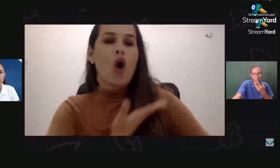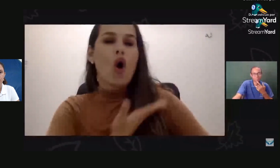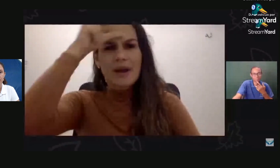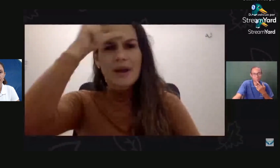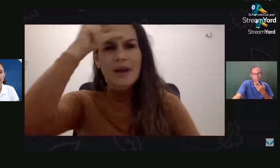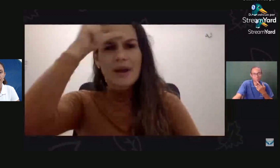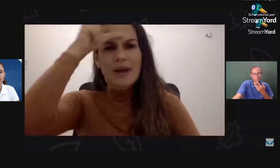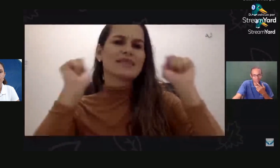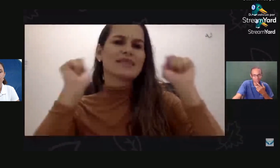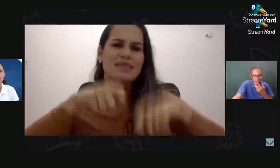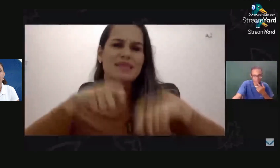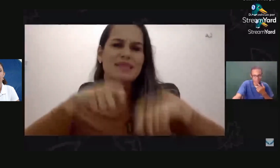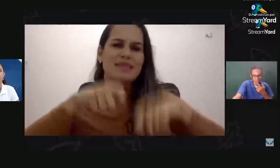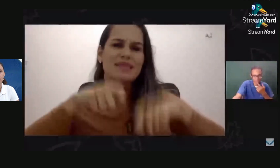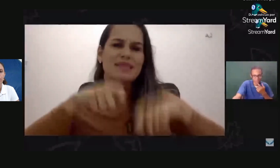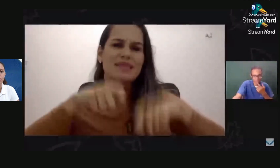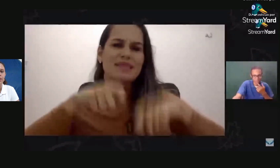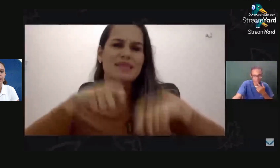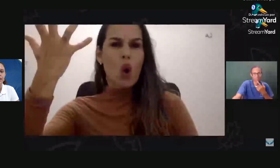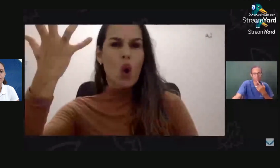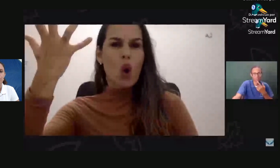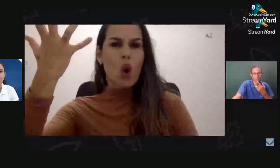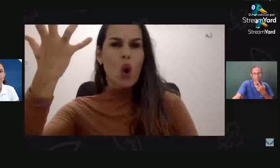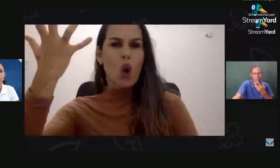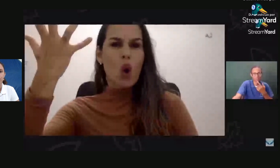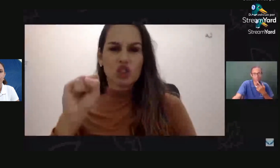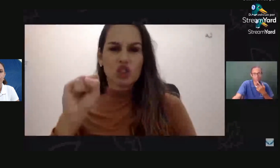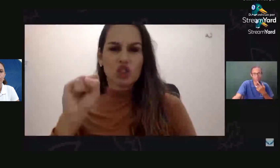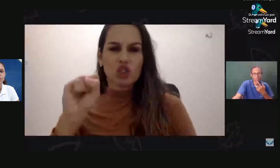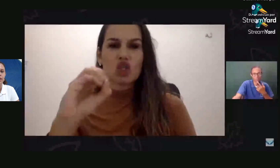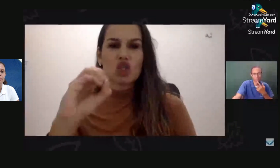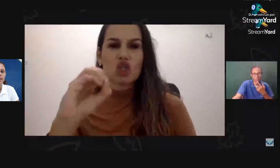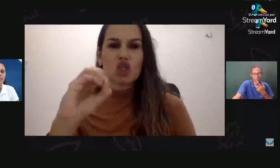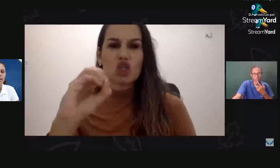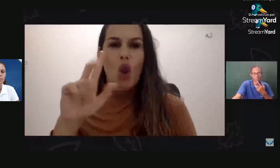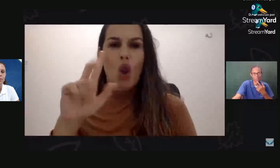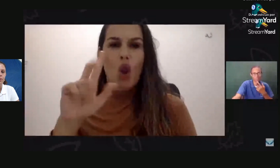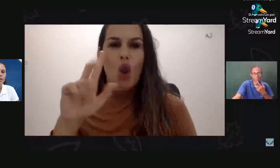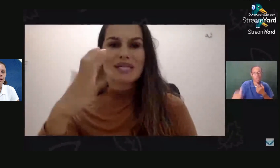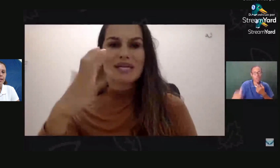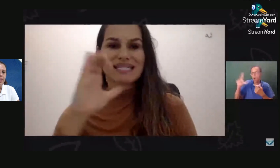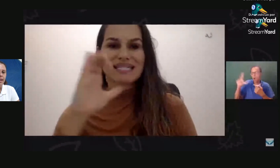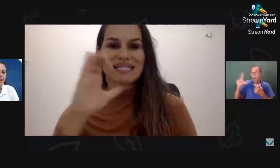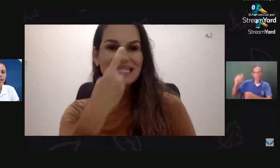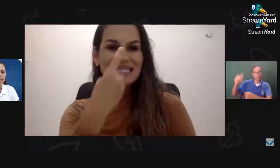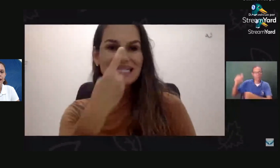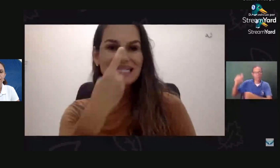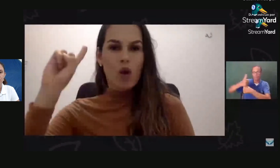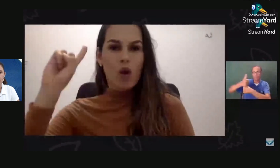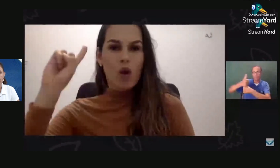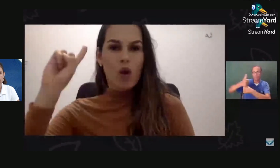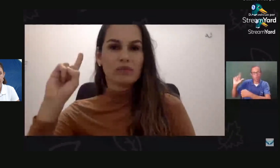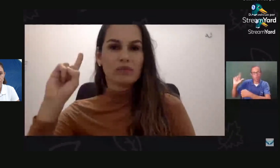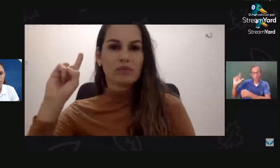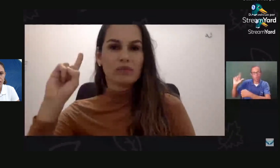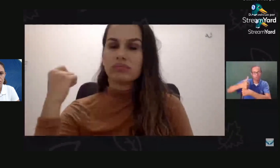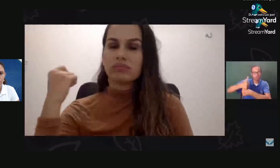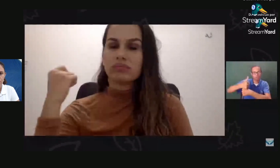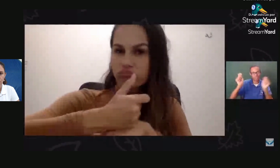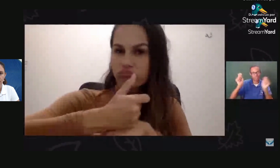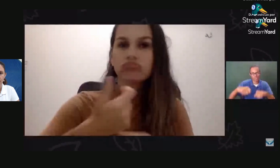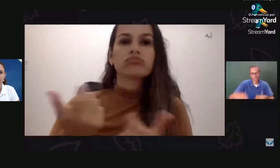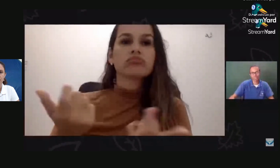instituição particular, instituição pública, de prefeitura, por exemplo, a gente precisa